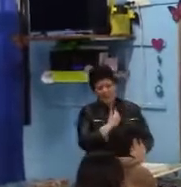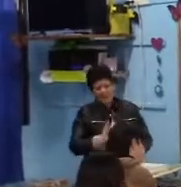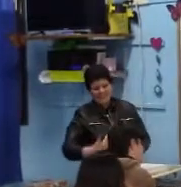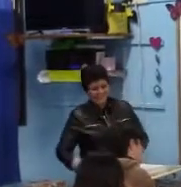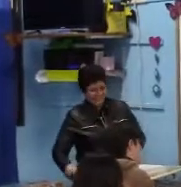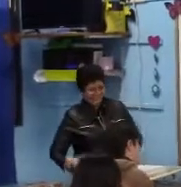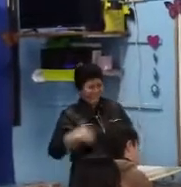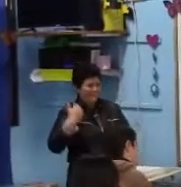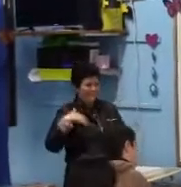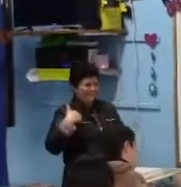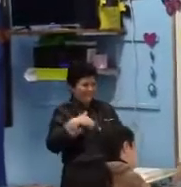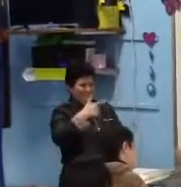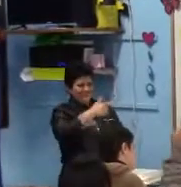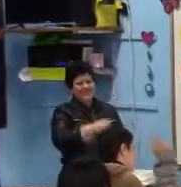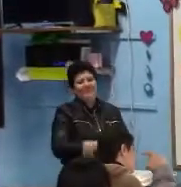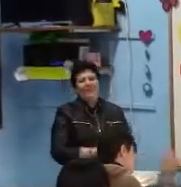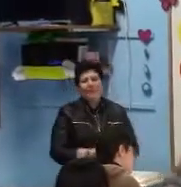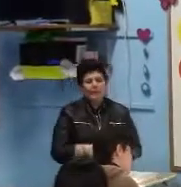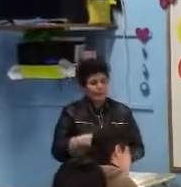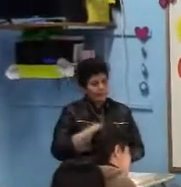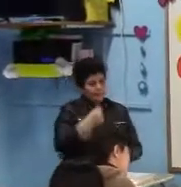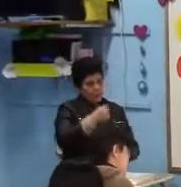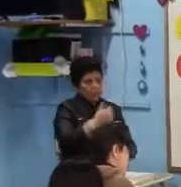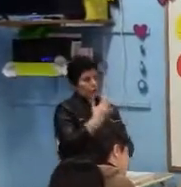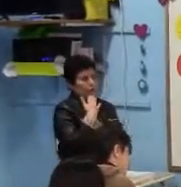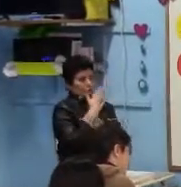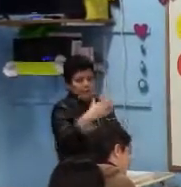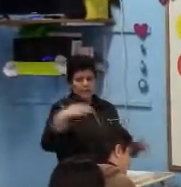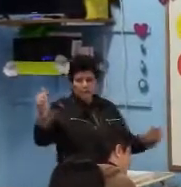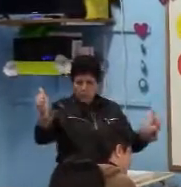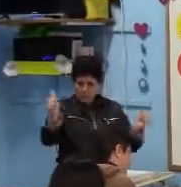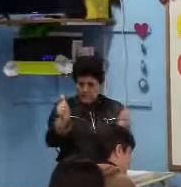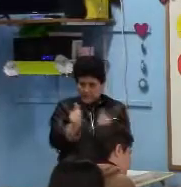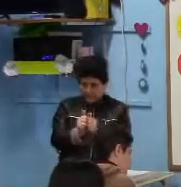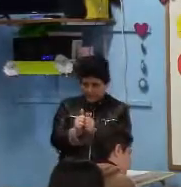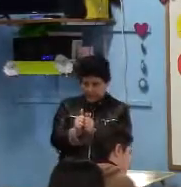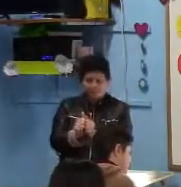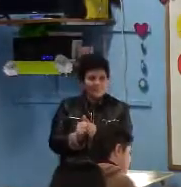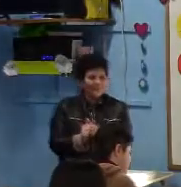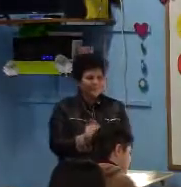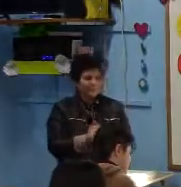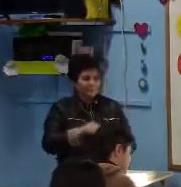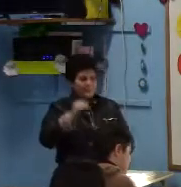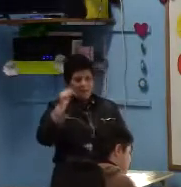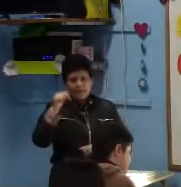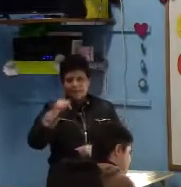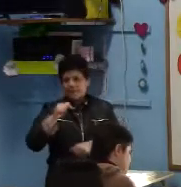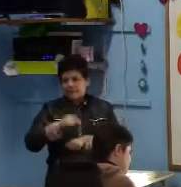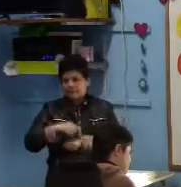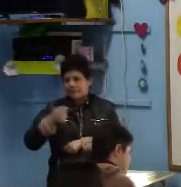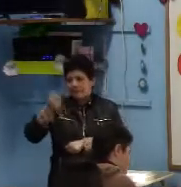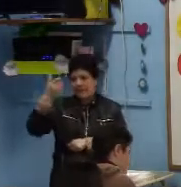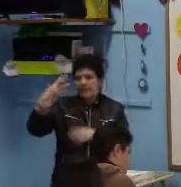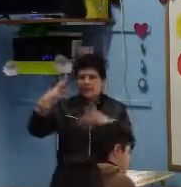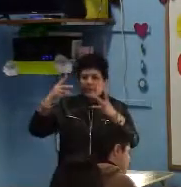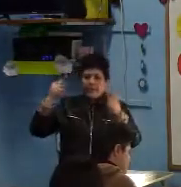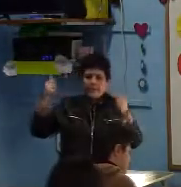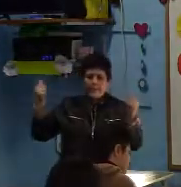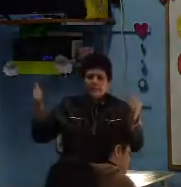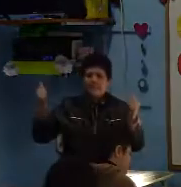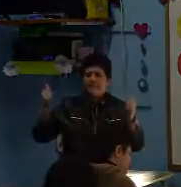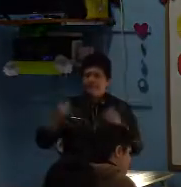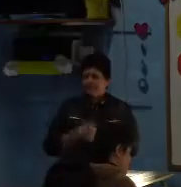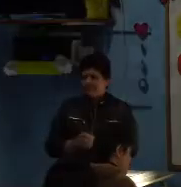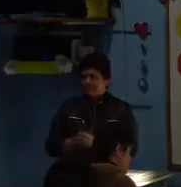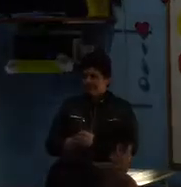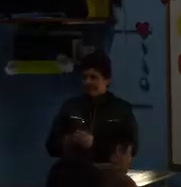Sí, sí. Bueno, pastor, gracias por acompañarnos. Muy bien. Bueno, ya llegando al final,